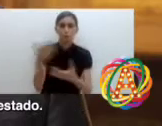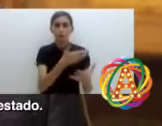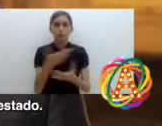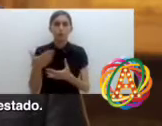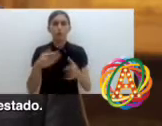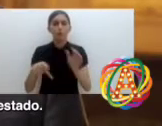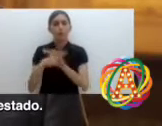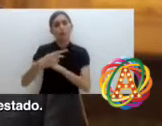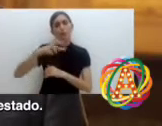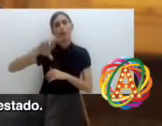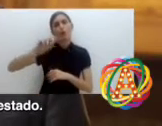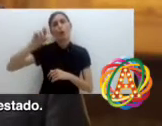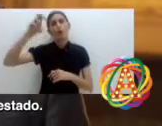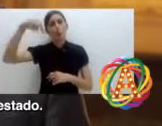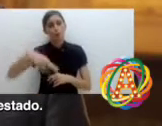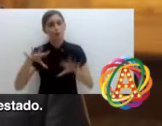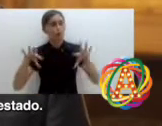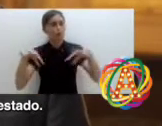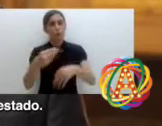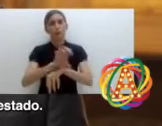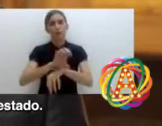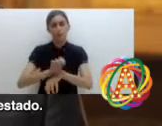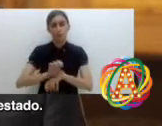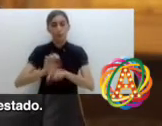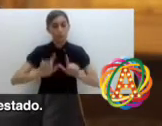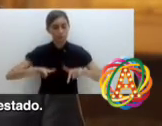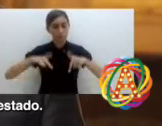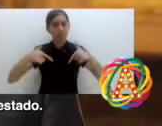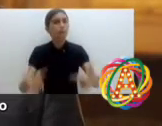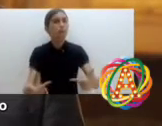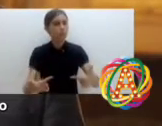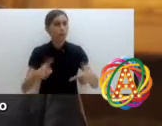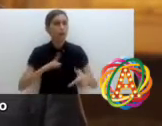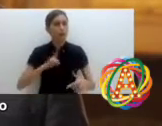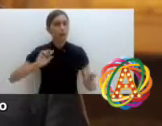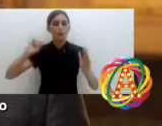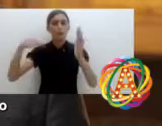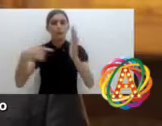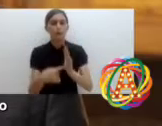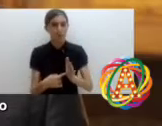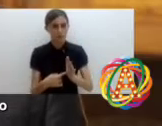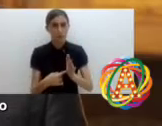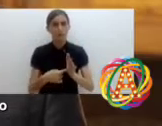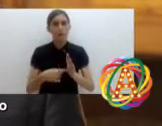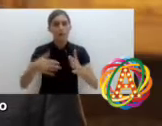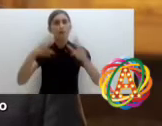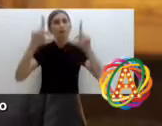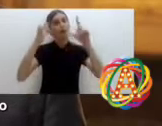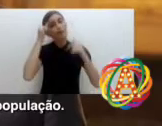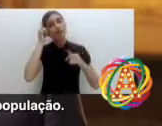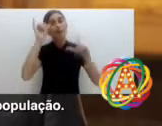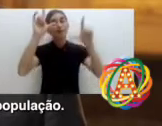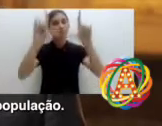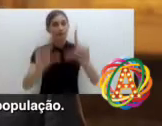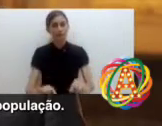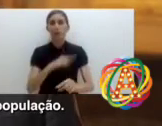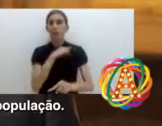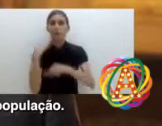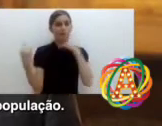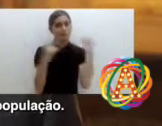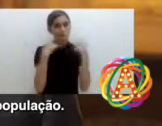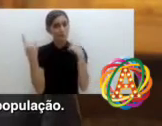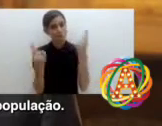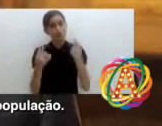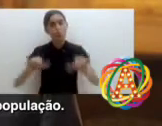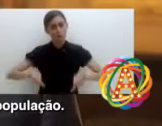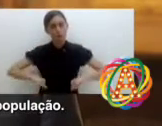Militar, Corpo de Bombeiros e do PROCON em todo o estado. Todas essas medidas têm como objetivo impedir mais